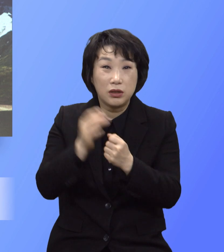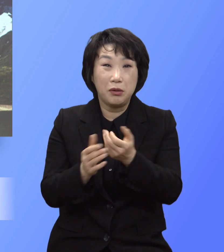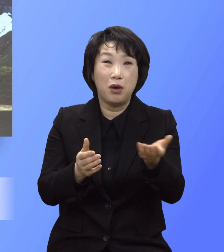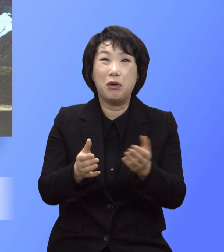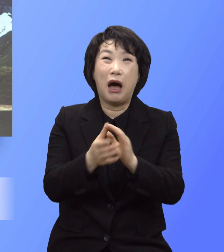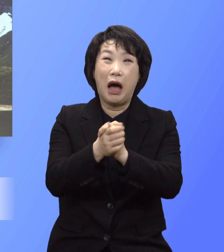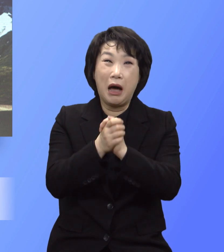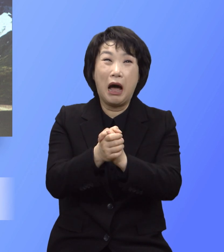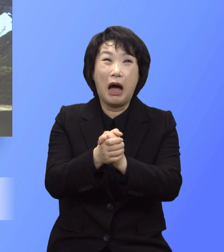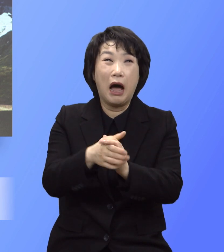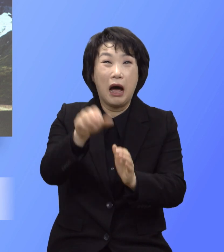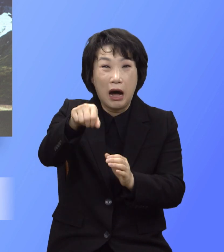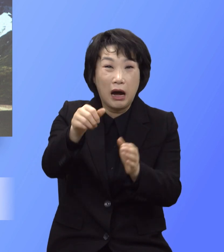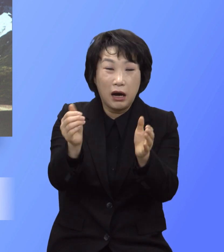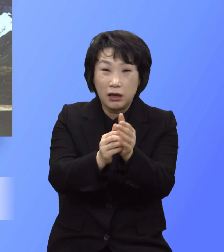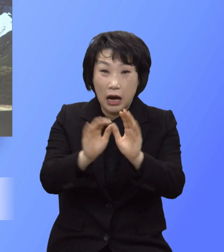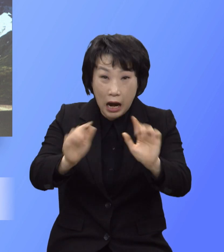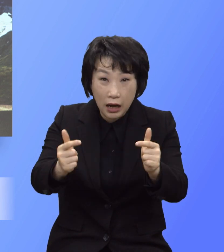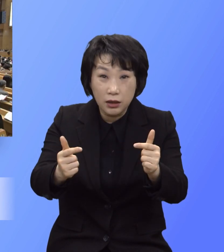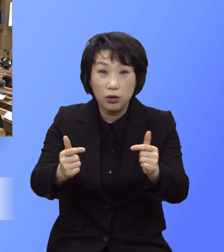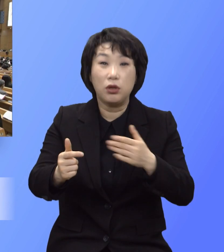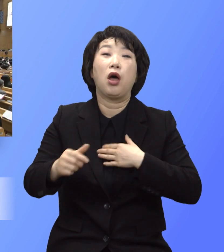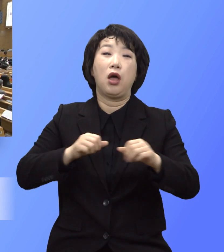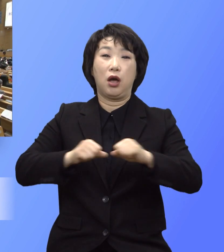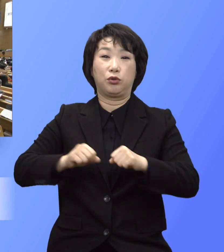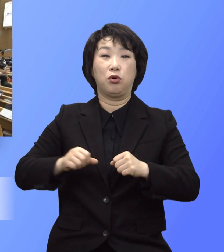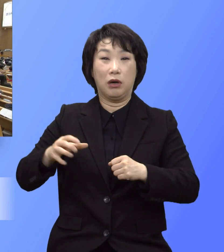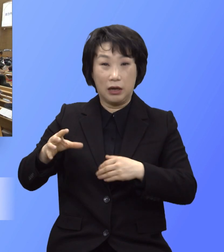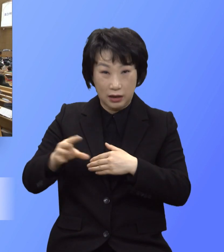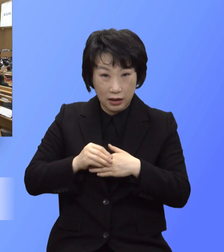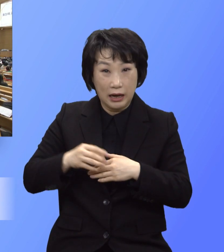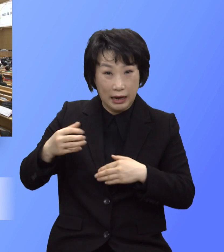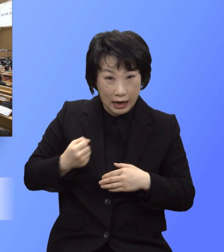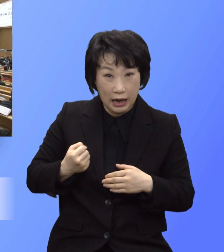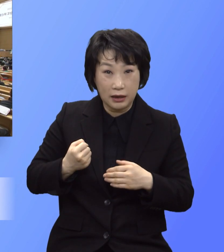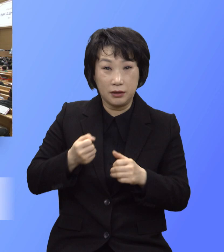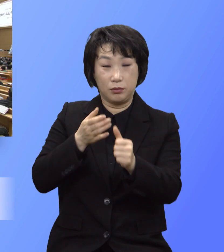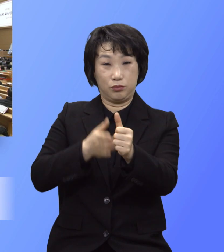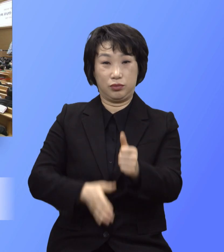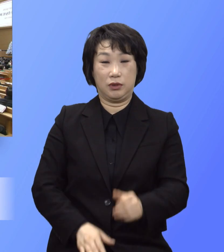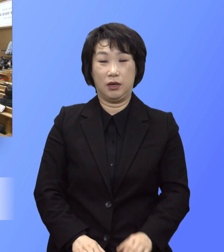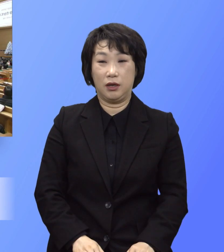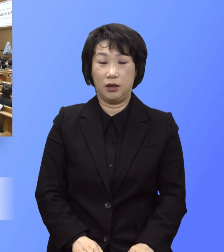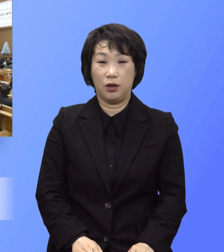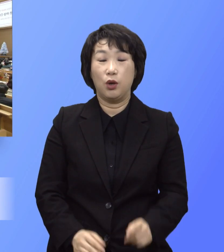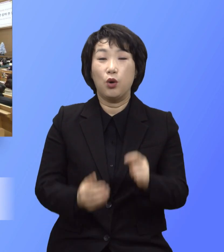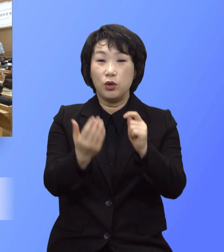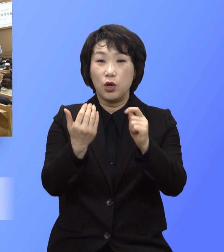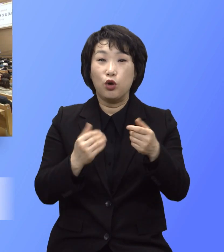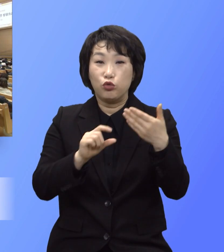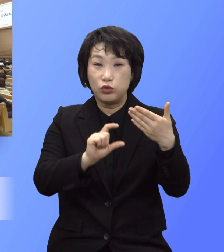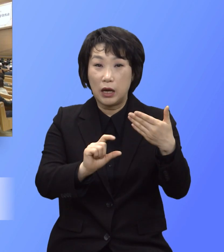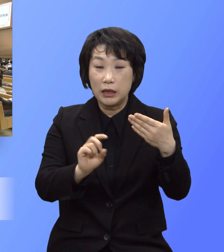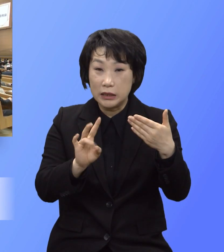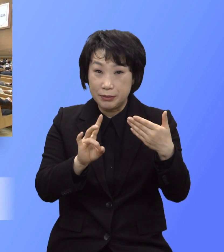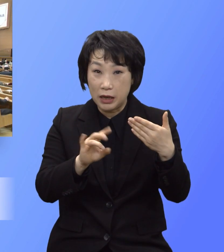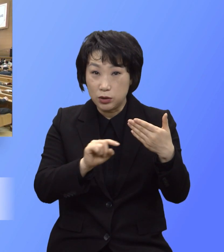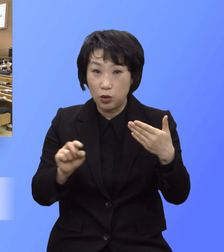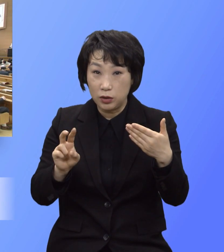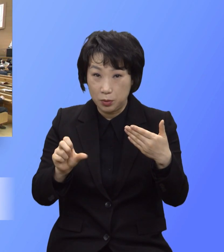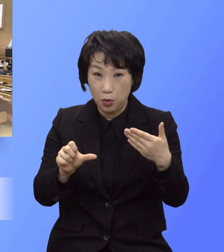하는 것이나 이 말, 이해가 됩니까? 예, 고린도전서 9장 24절로